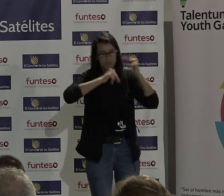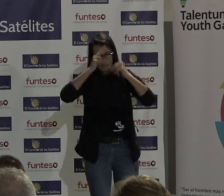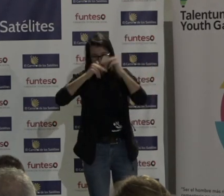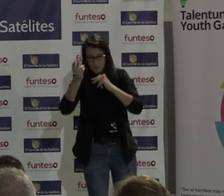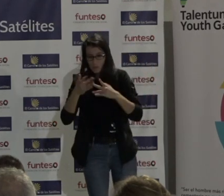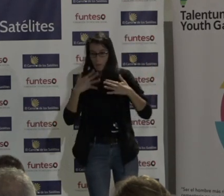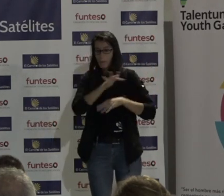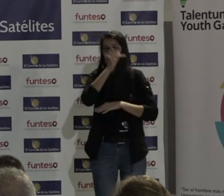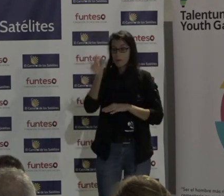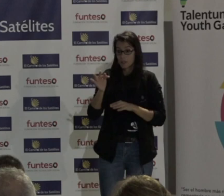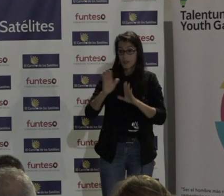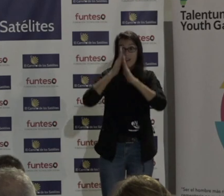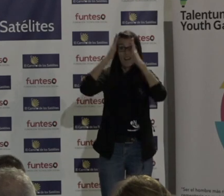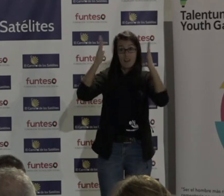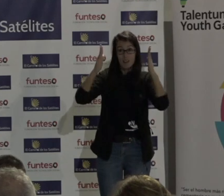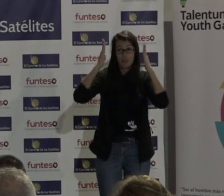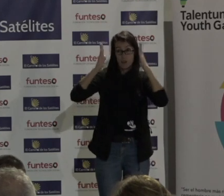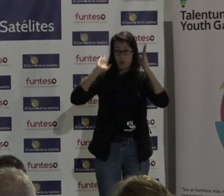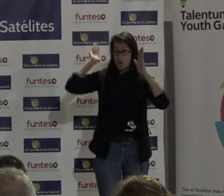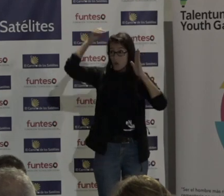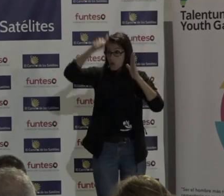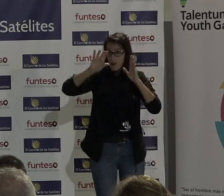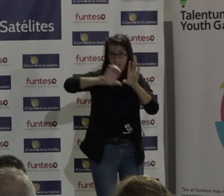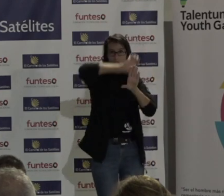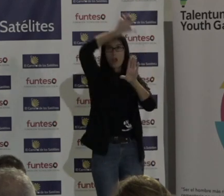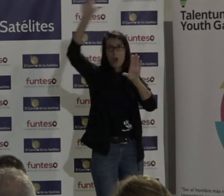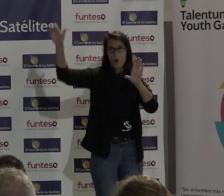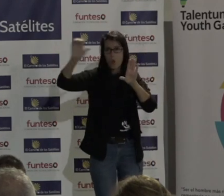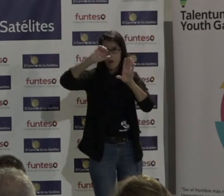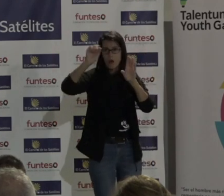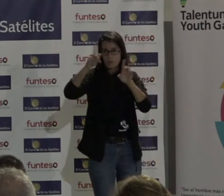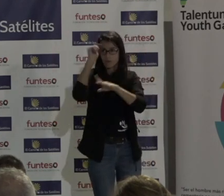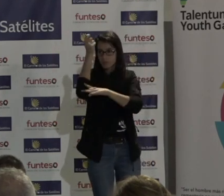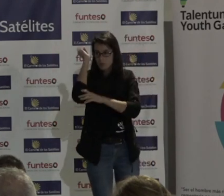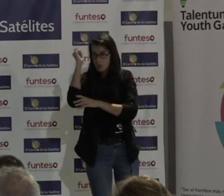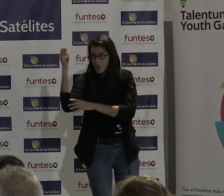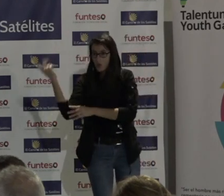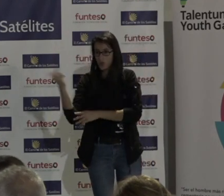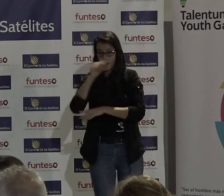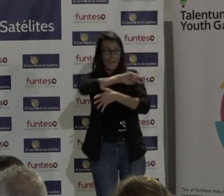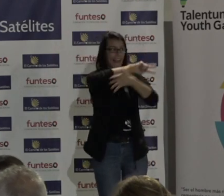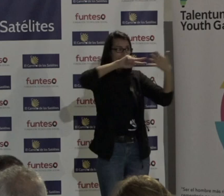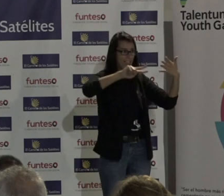una parte muy importante del Imperio Romano y por lo tanto de lo que Europa llegó a ser fue gracias a